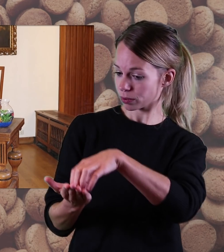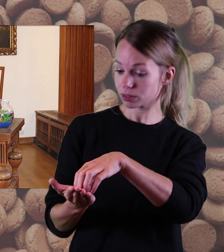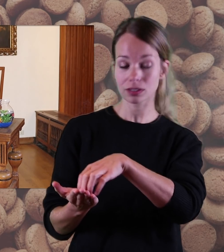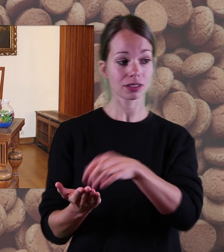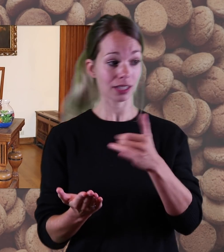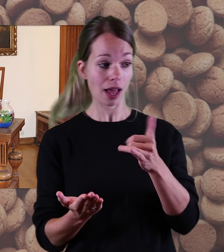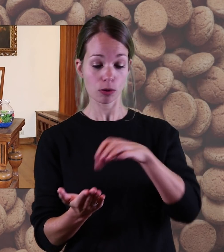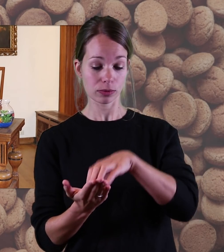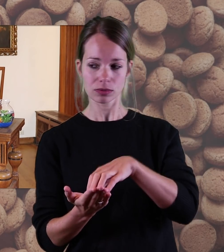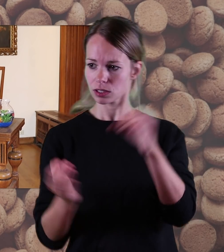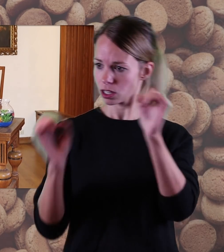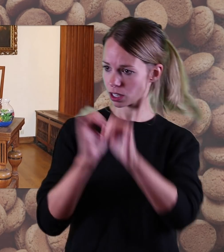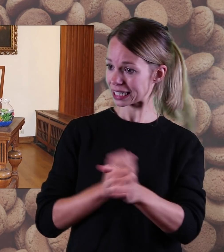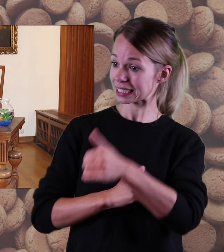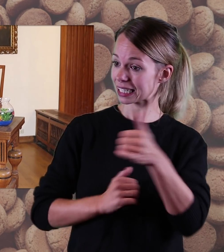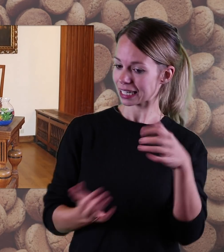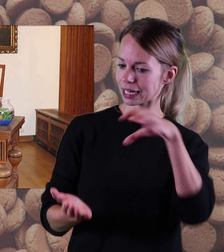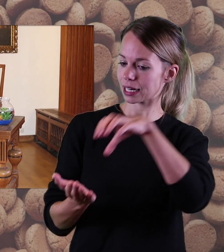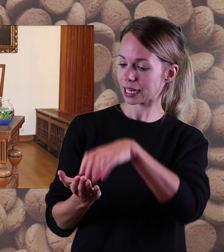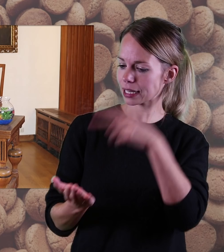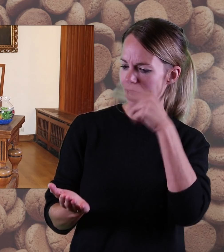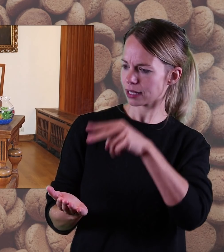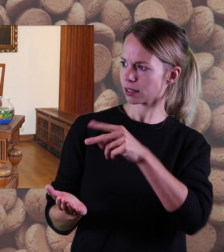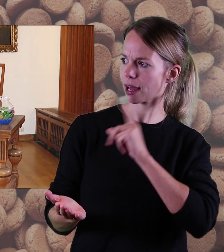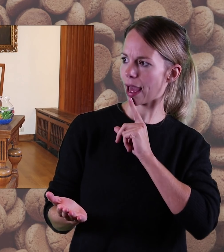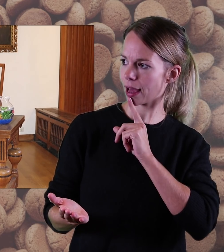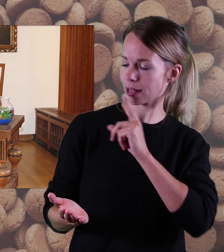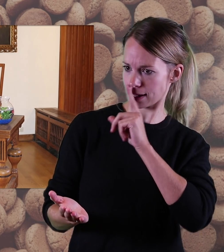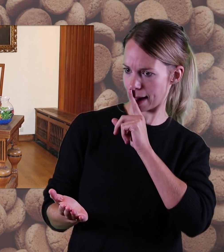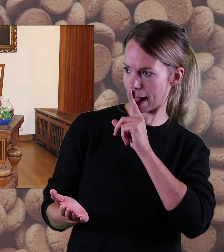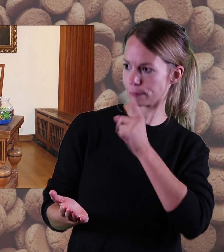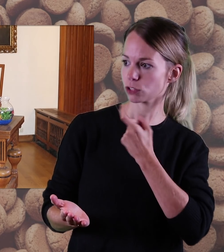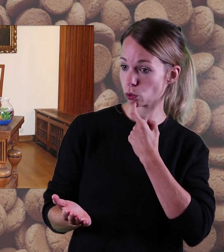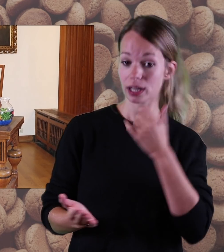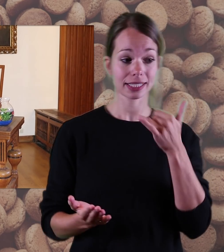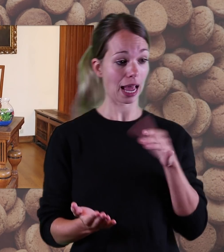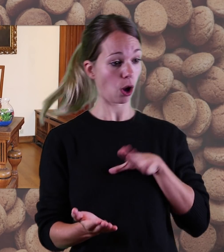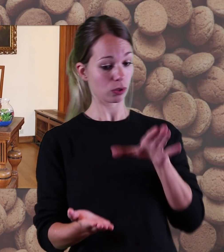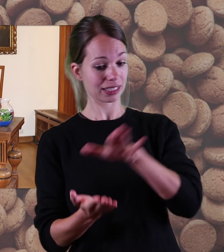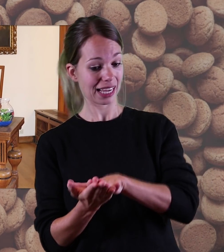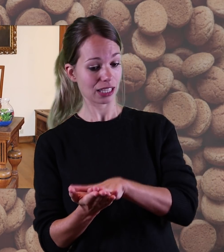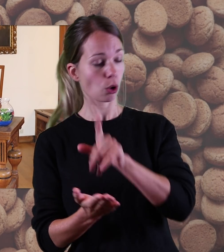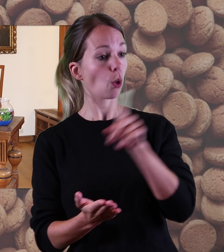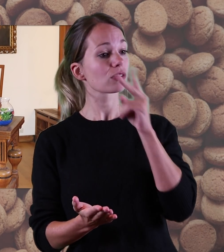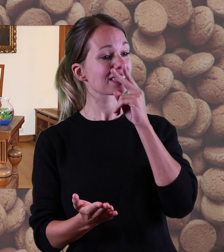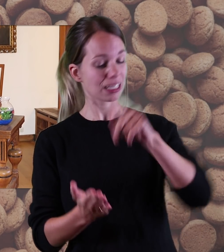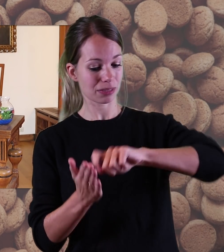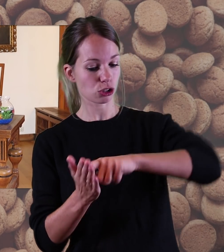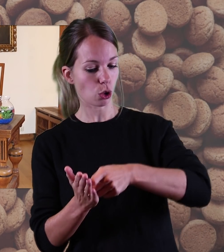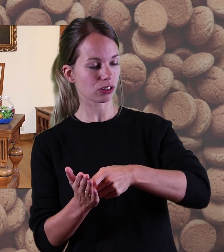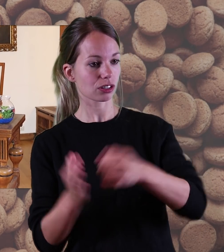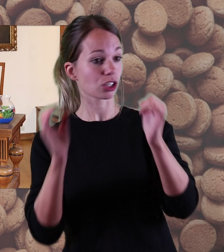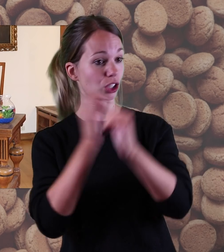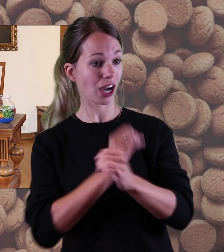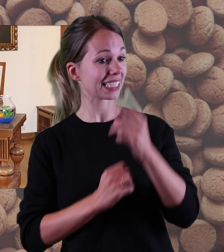in. Oh, maar er zal toch niet zomaar iedereen in kunnen kijken? Nee, dat klopt. Dat klopt. Strikt geheim natuurlijk. Ja, hij zit ook dicht. Er zit een onzichtbaar slot op, dat kun je dus niet zien, want